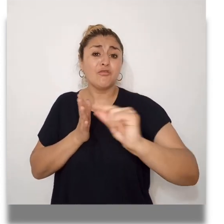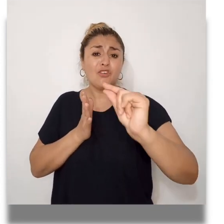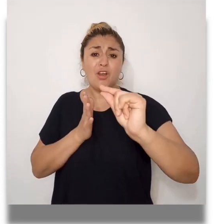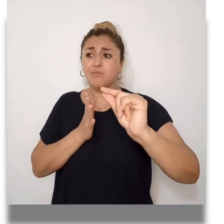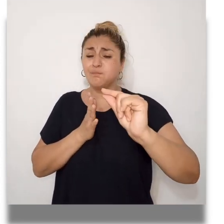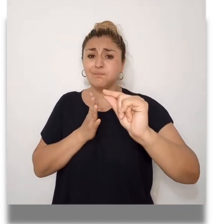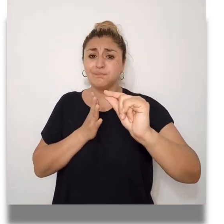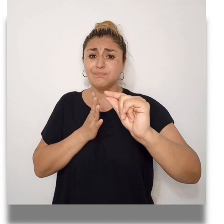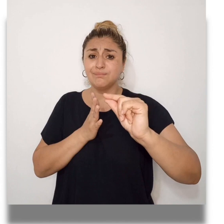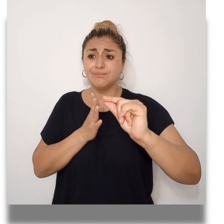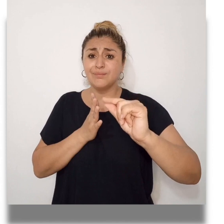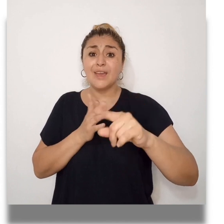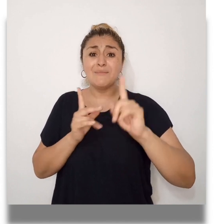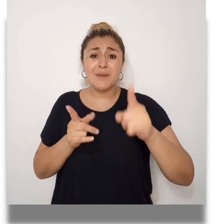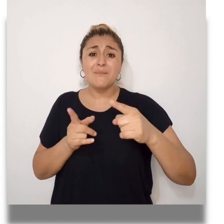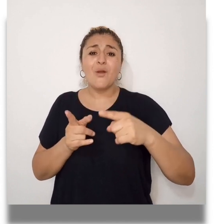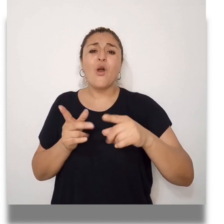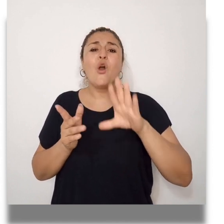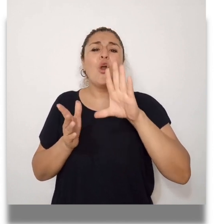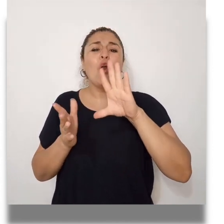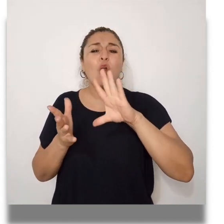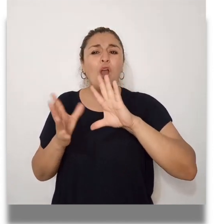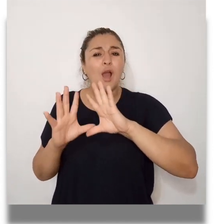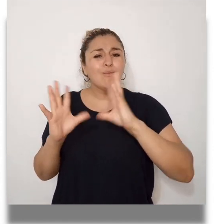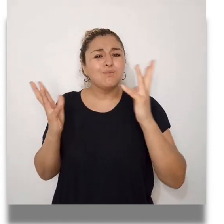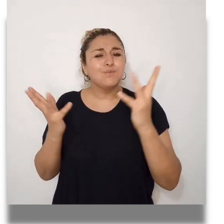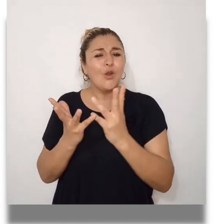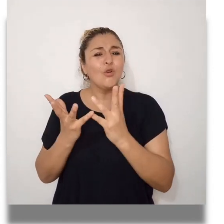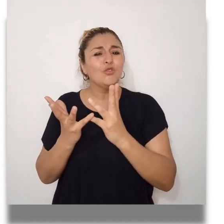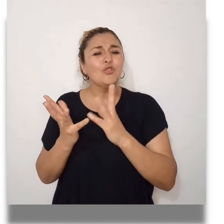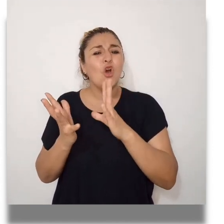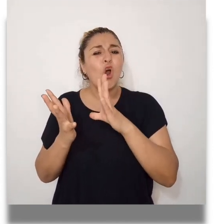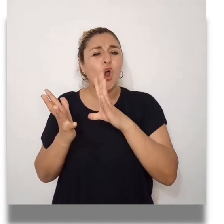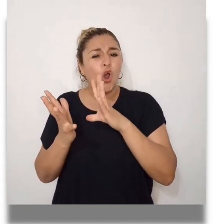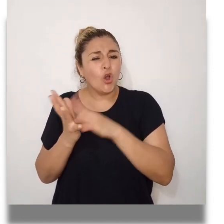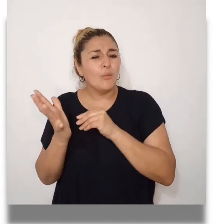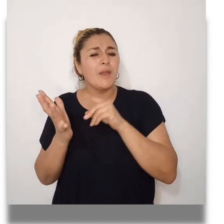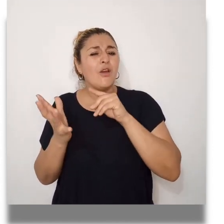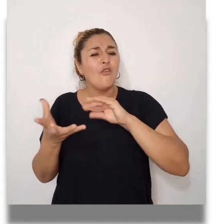sont restés dans l'ignorance. Se quedaron en la ignorancia.